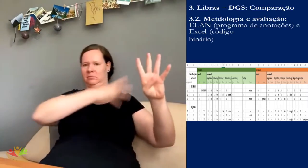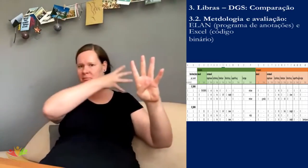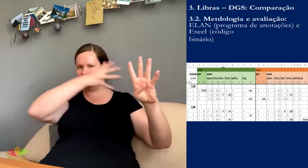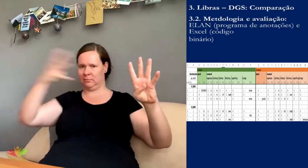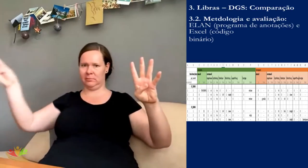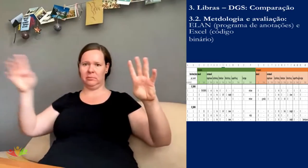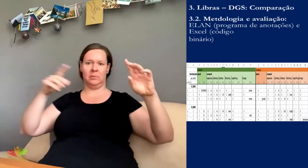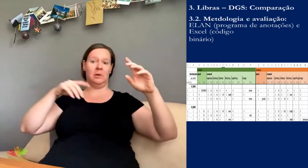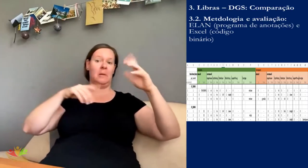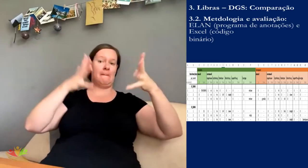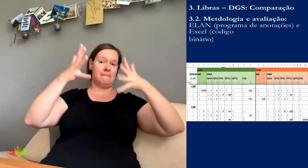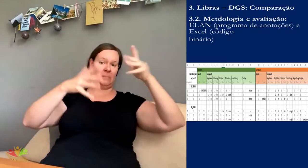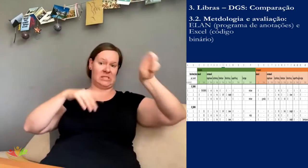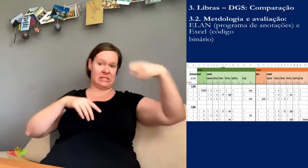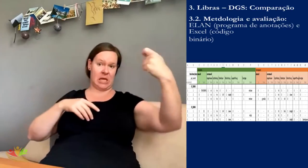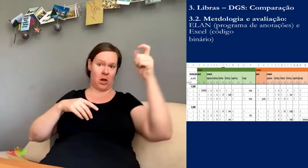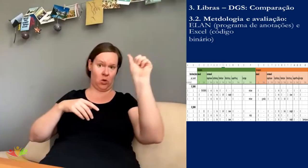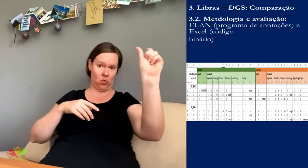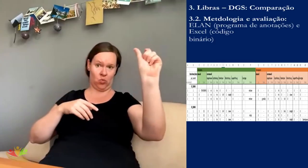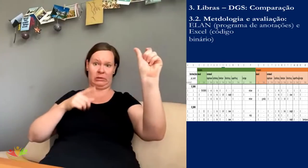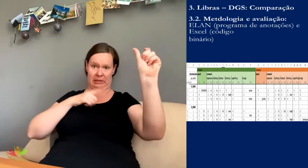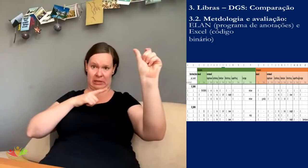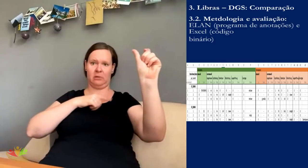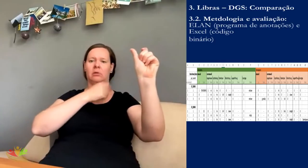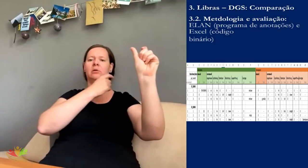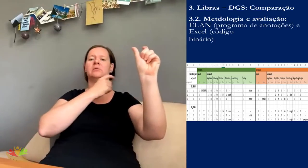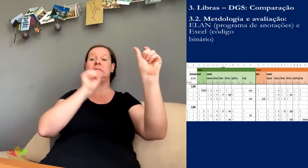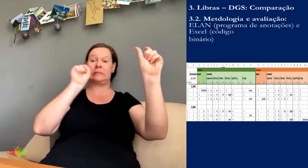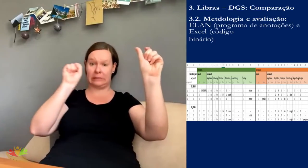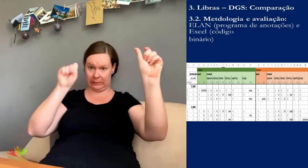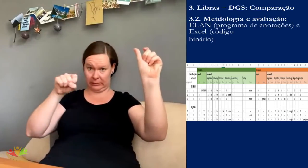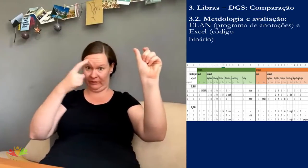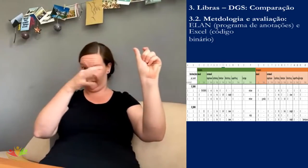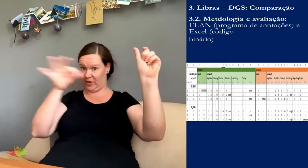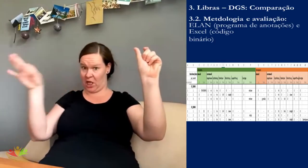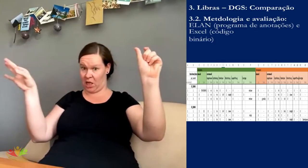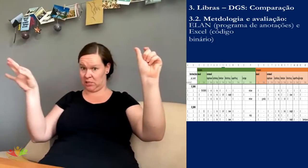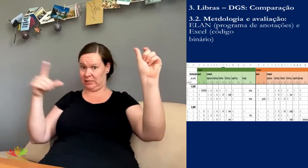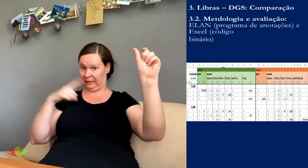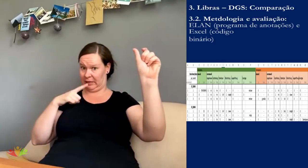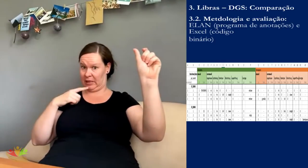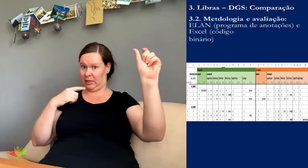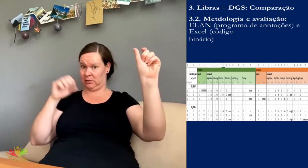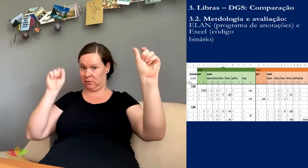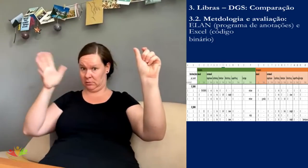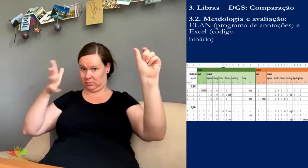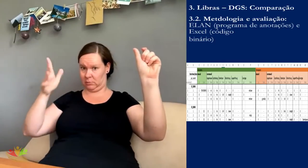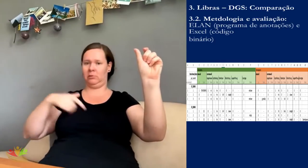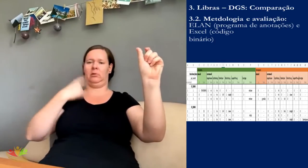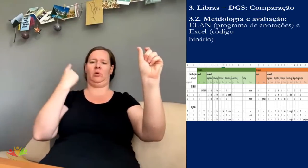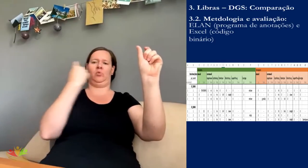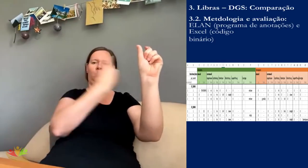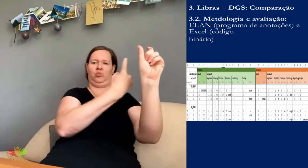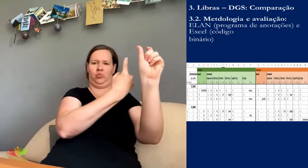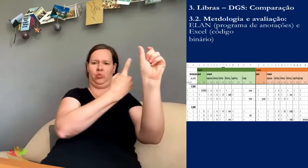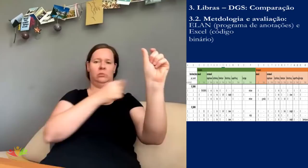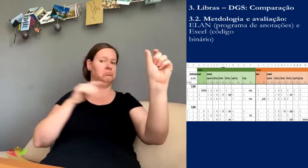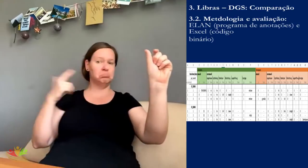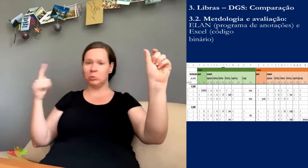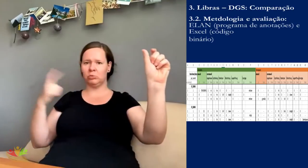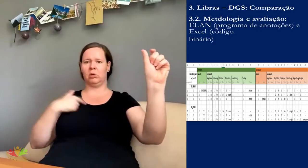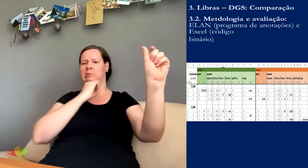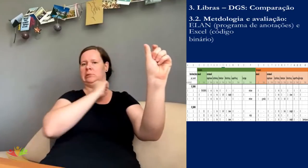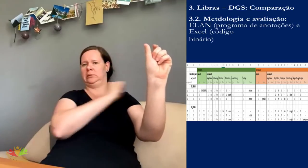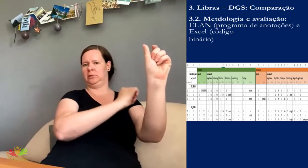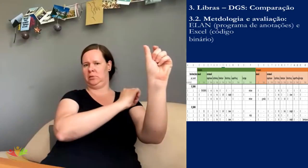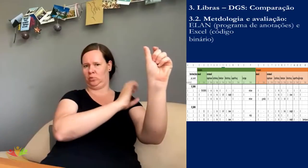significa ausência, 1 a presença. Então, se tivesse um sinal, uma conjunção iniciando a